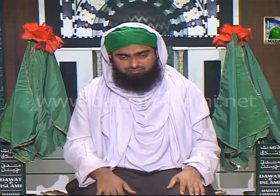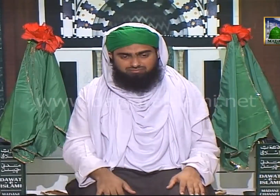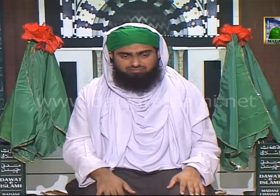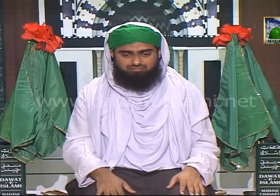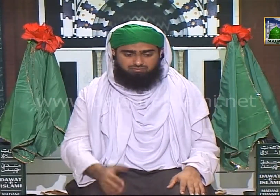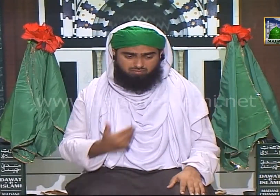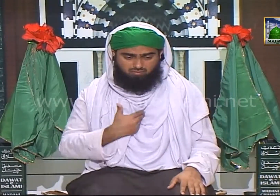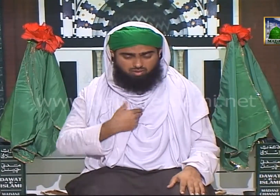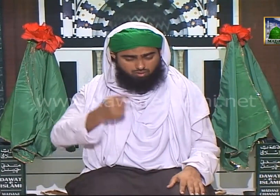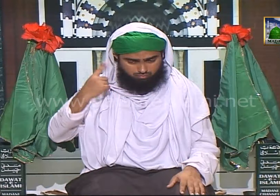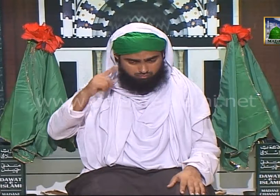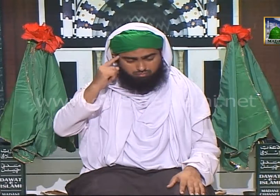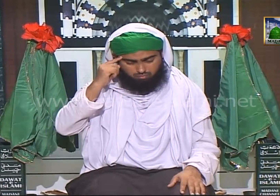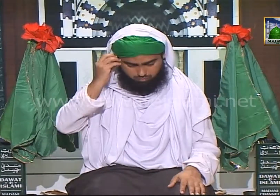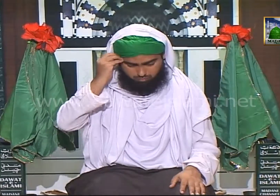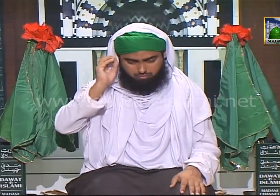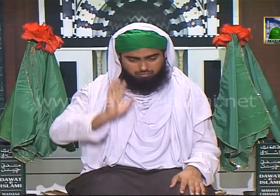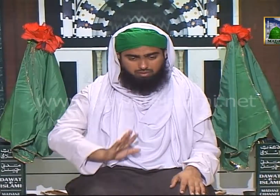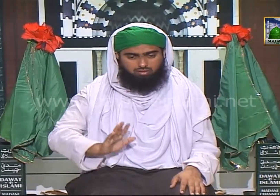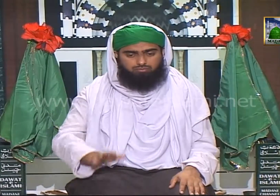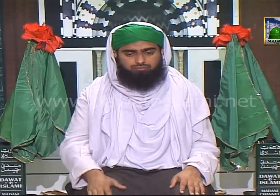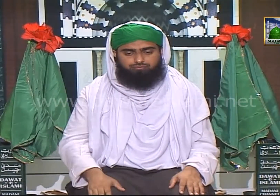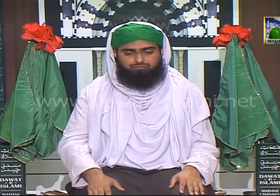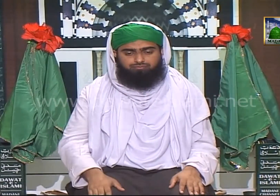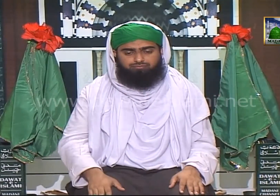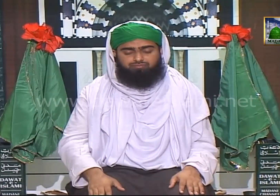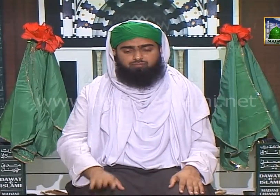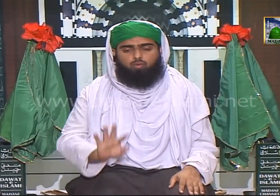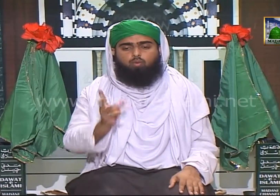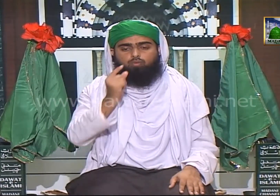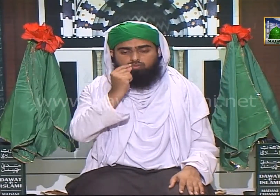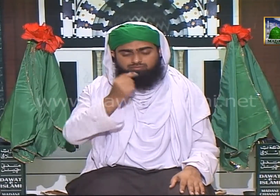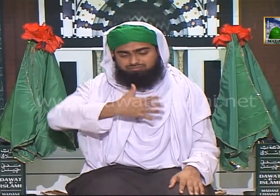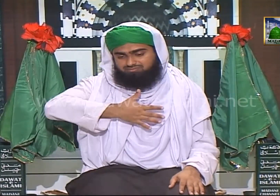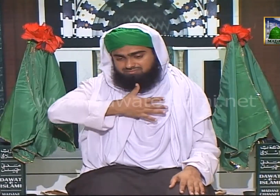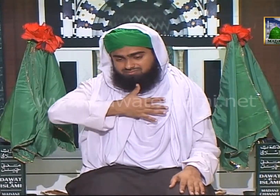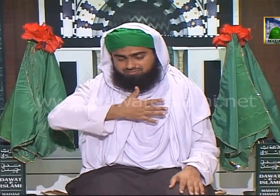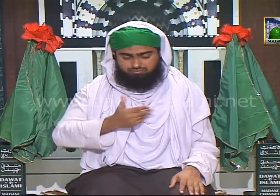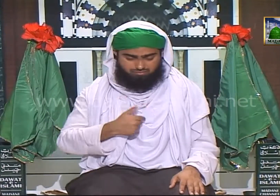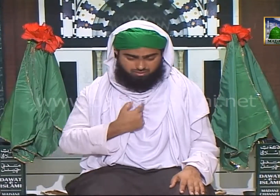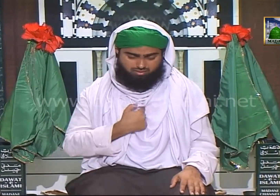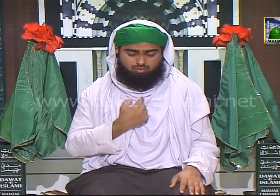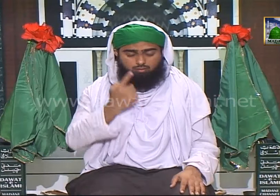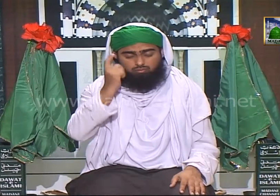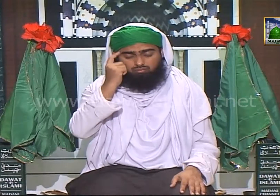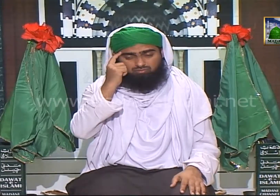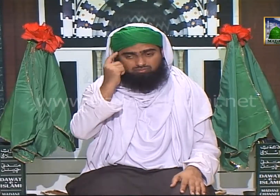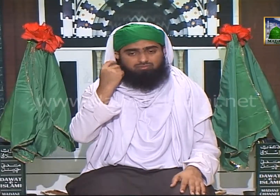तजर्बात की बिना पर मैं कह रहा हूँ कि हर एक में घुसी होती। अब मसलन कोई मजहबी आदमी है, मतलब मैं अपने आप को लूँ, किसी को क्यों बोलूँ, सब मुझसे अच्छे में सबसे